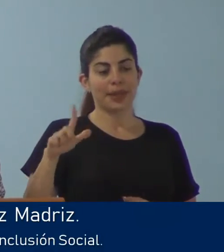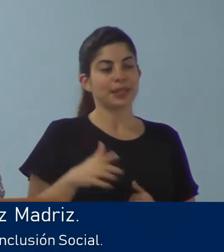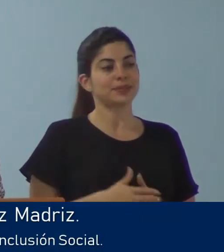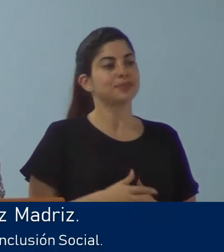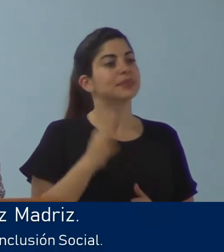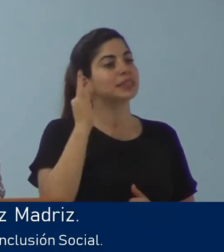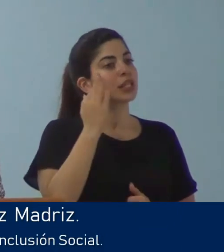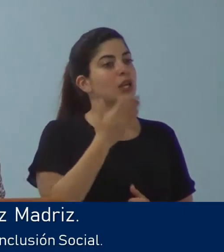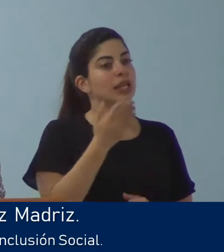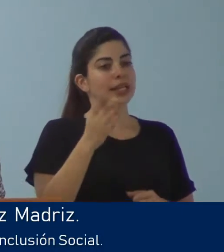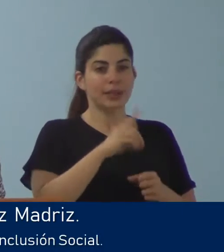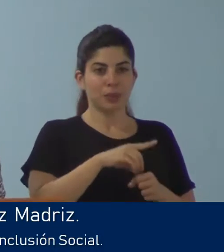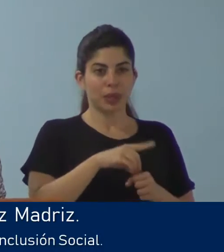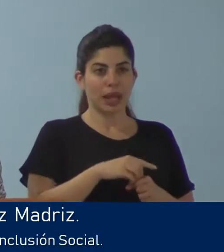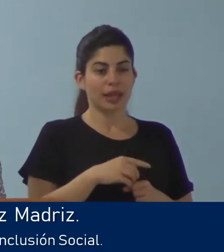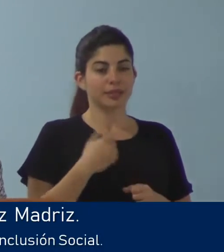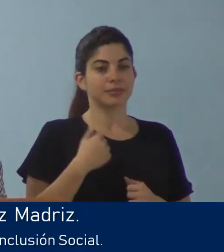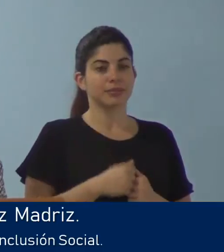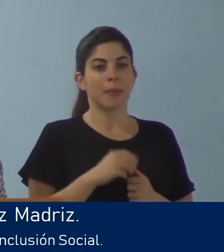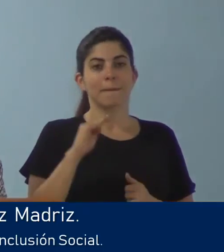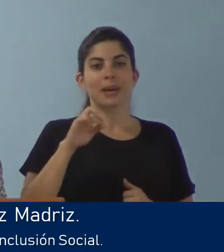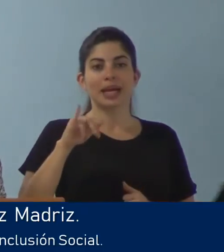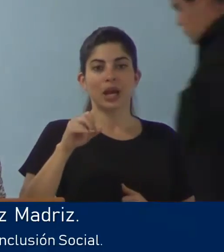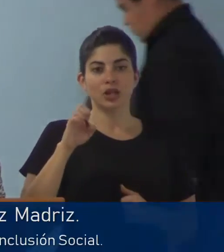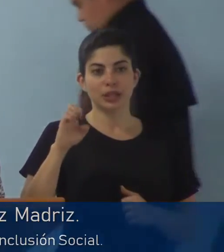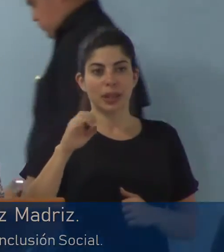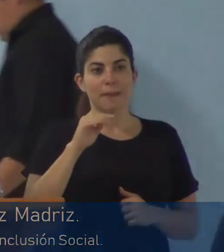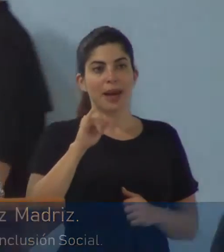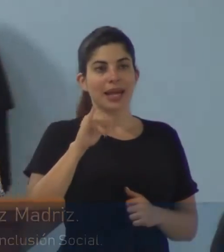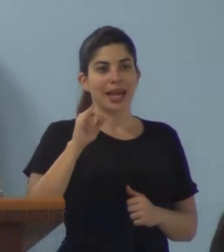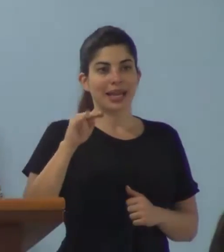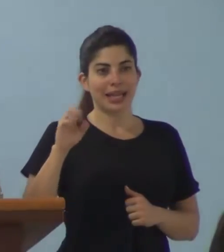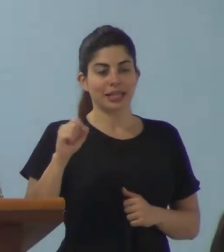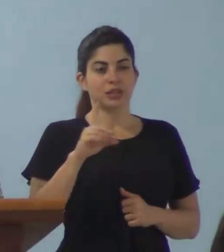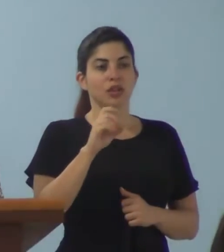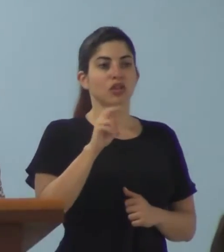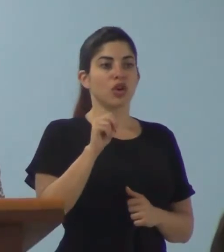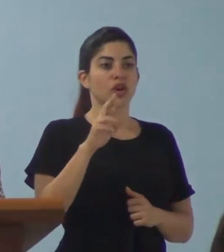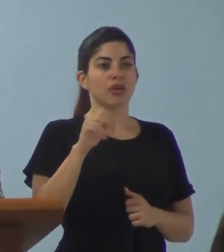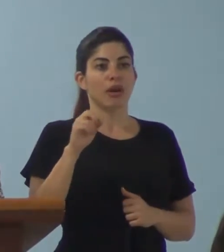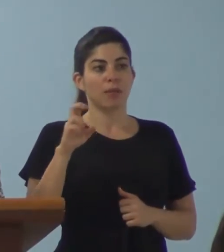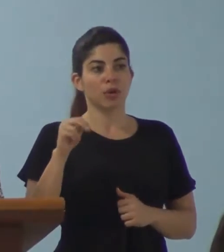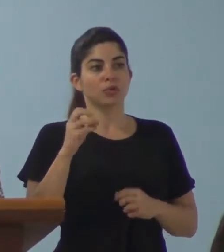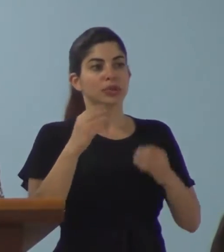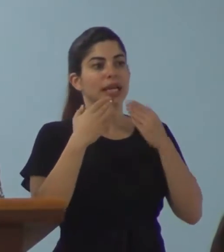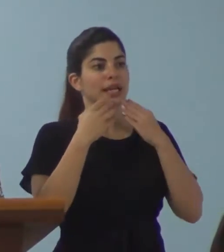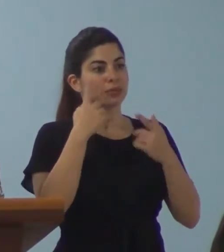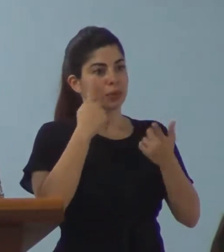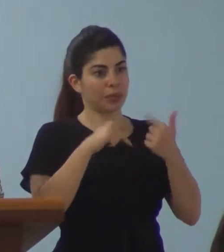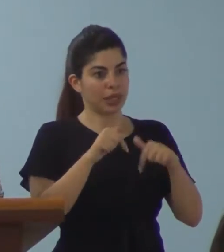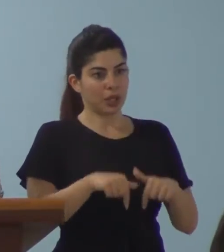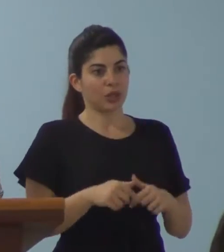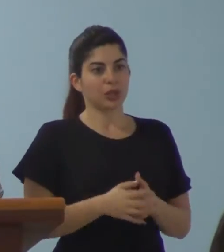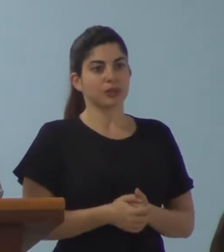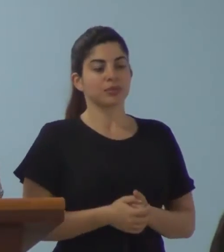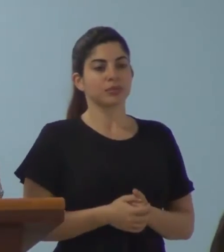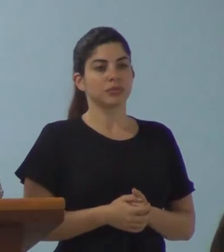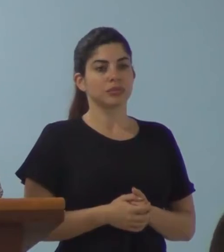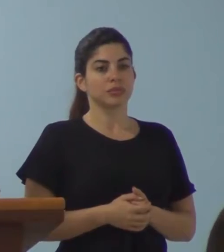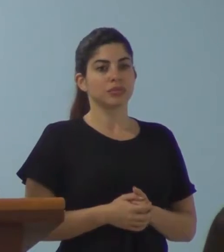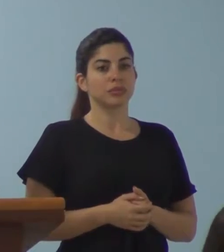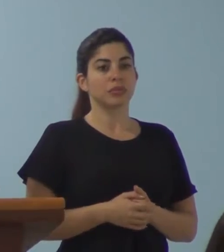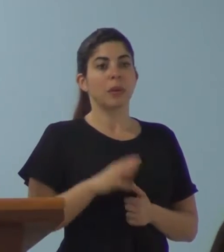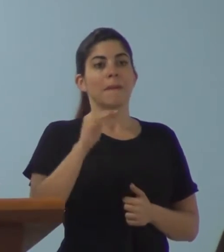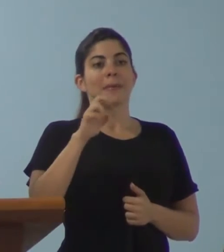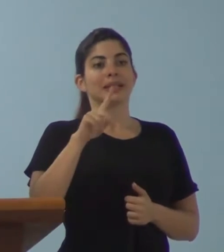Señoras diputadas y diputados, doña María José, doña Inés, don Ramón. Gracias a todos por acompañarnos hoy.